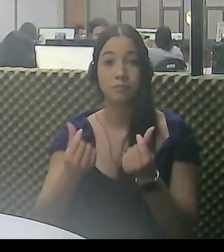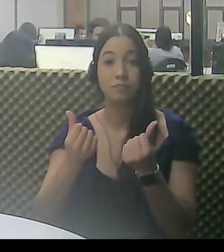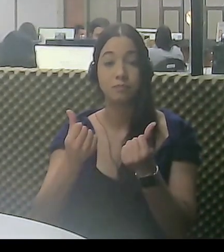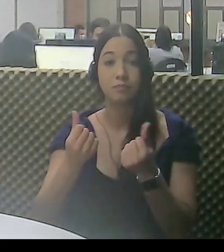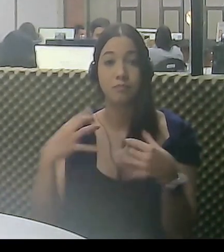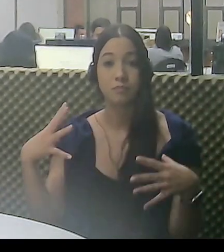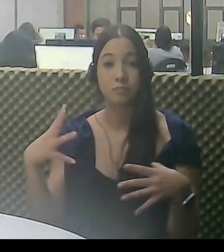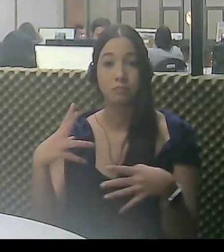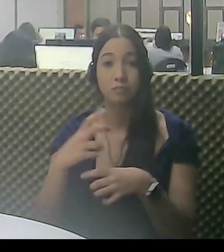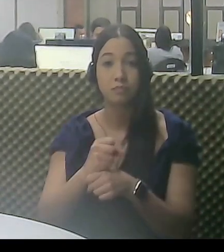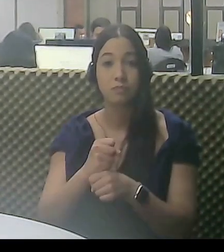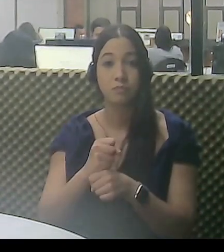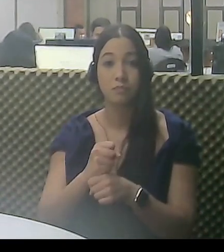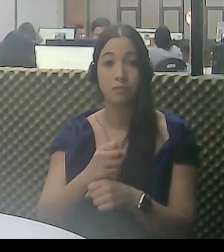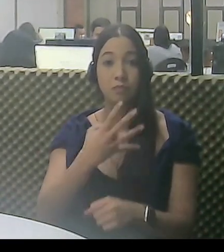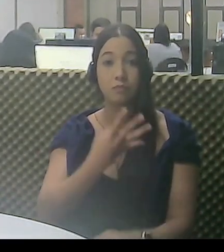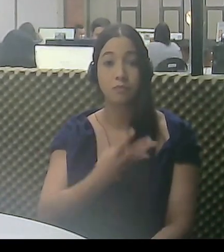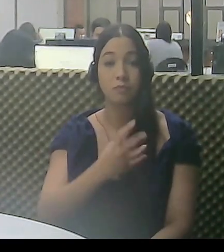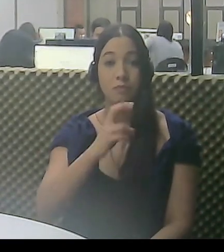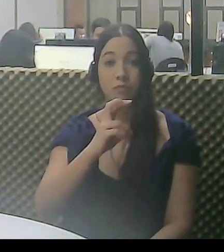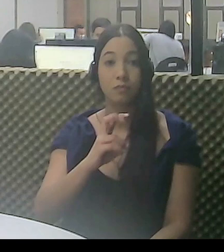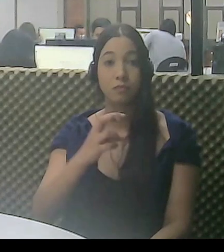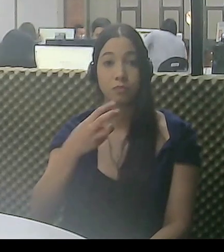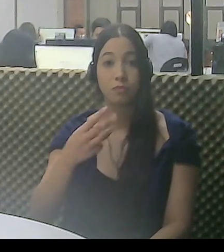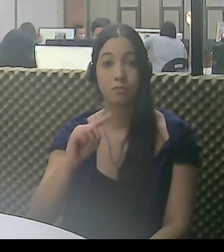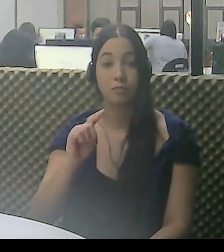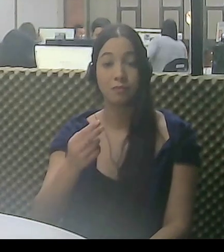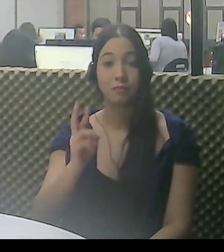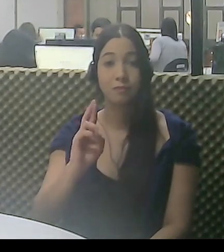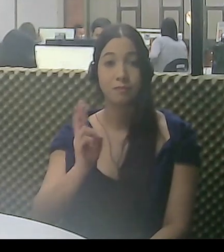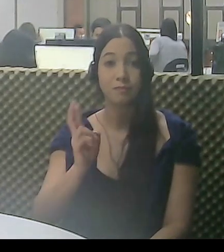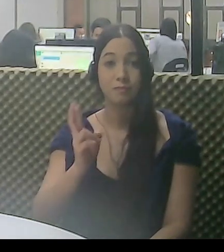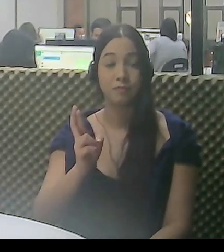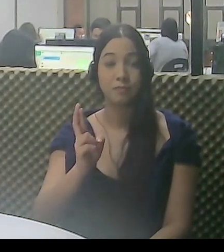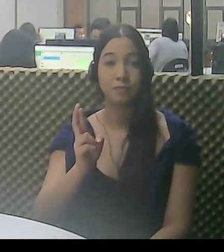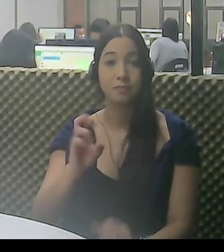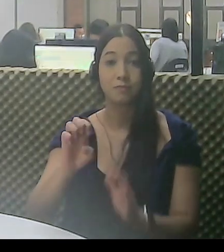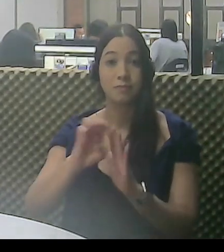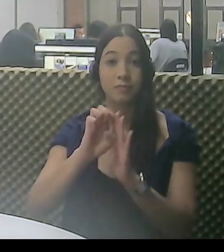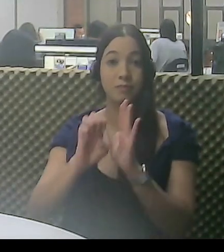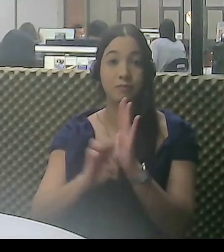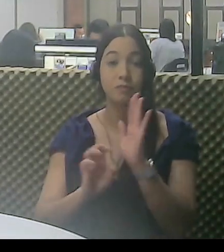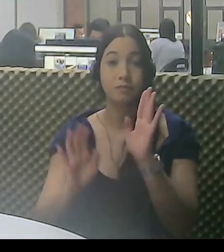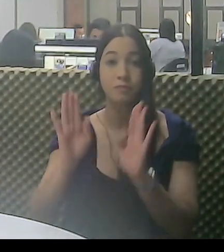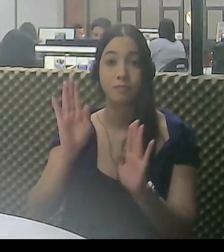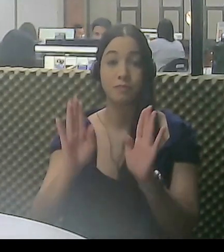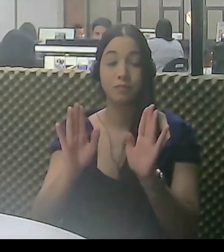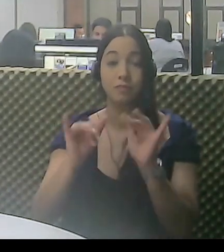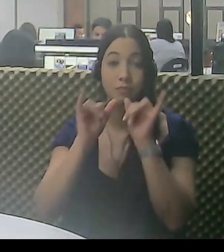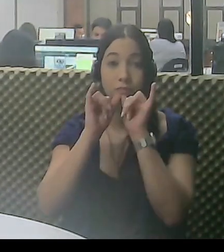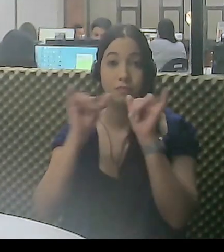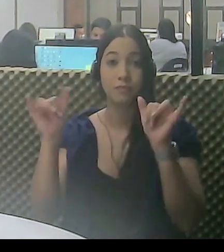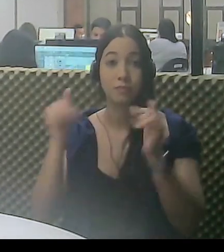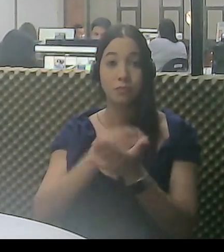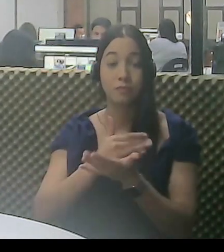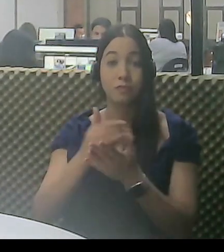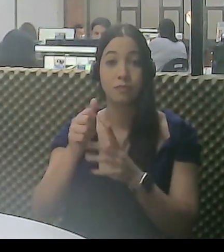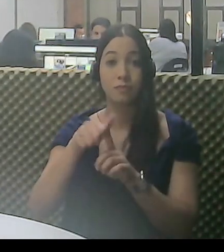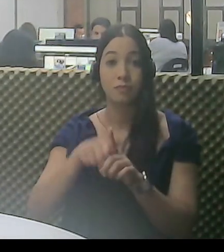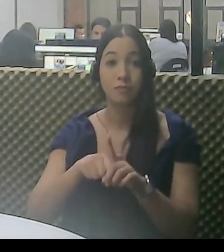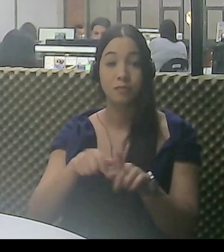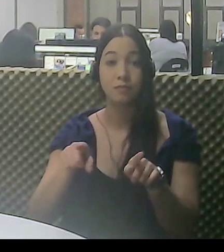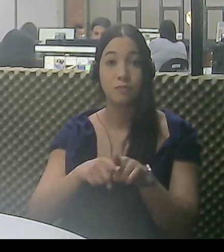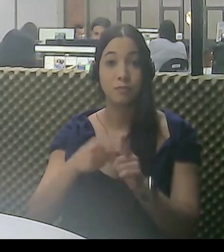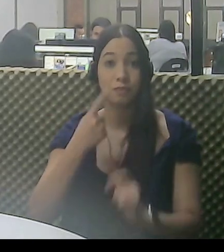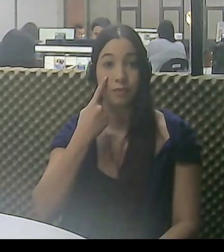para arrecadação com o leilão é de R$ 453 mil. O edital do leilão foi publicado no início do mês e, inclusive, pode